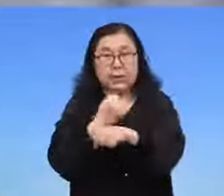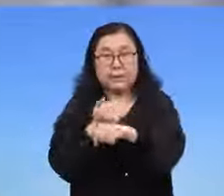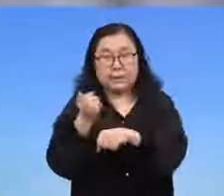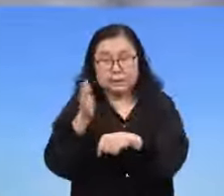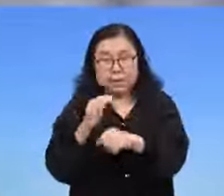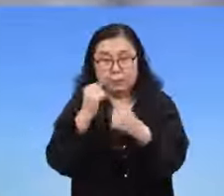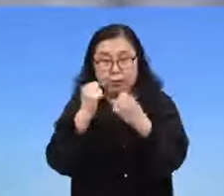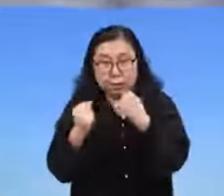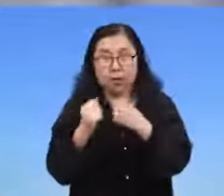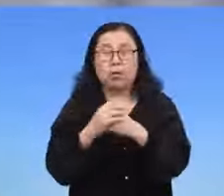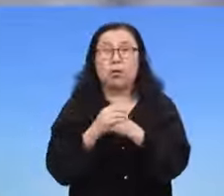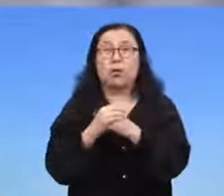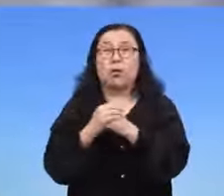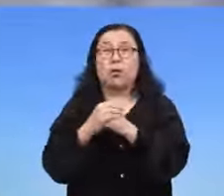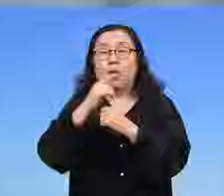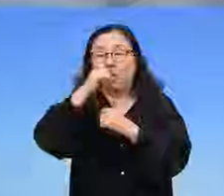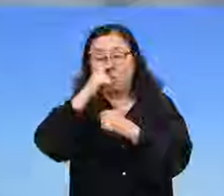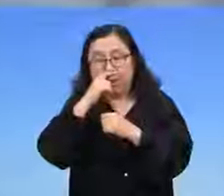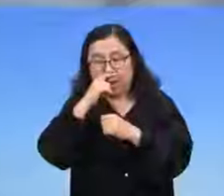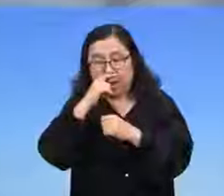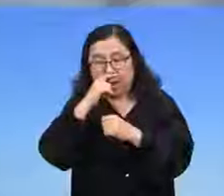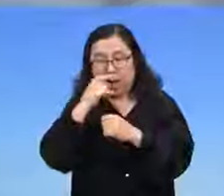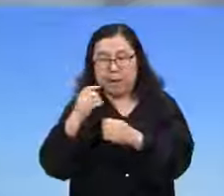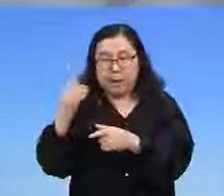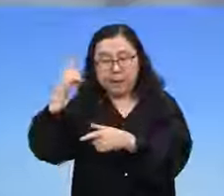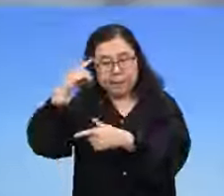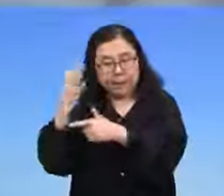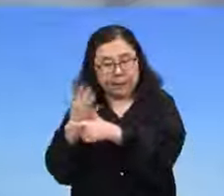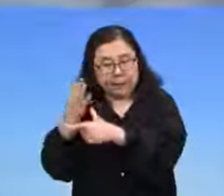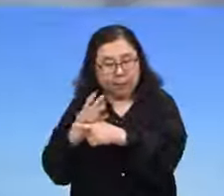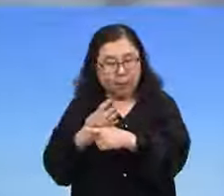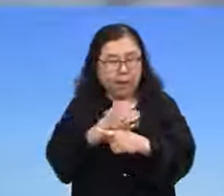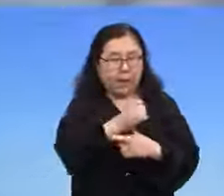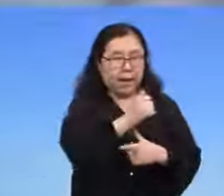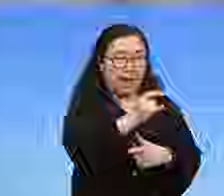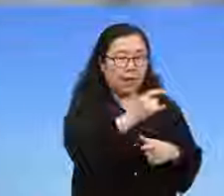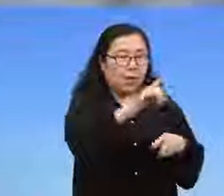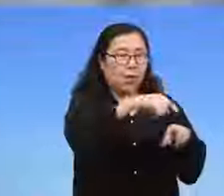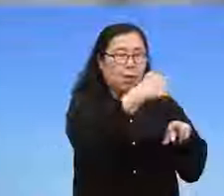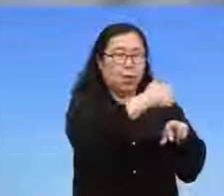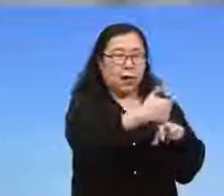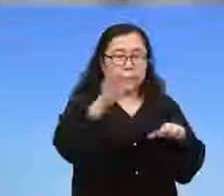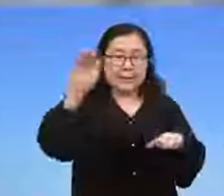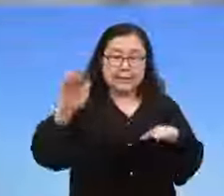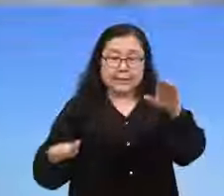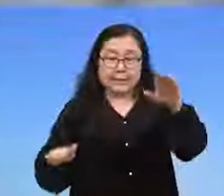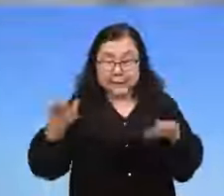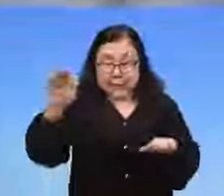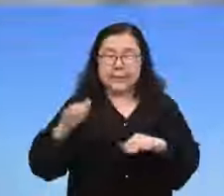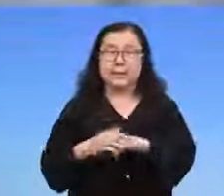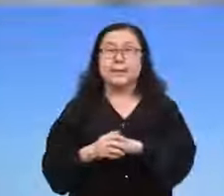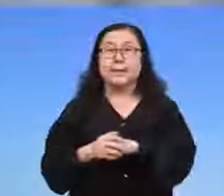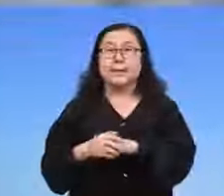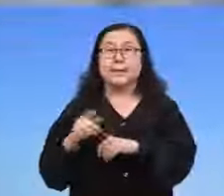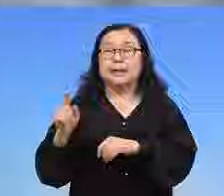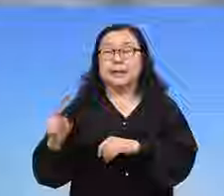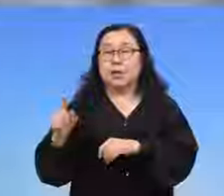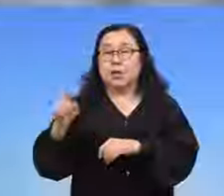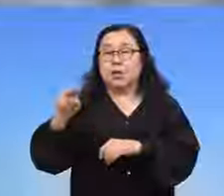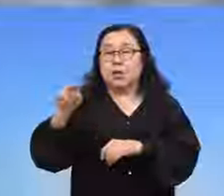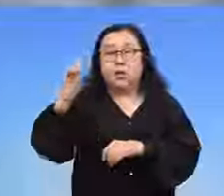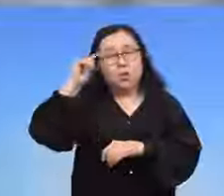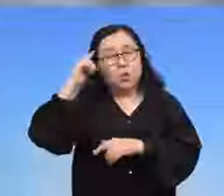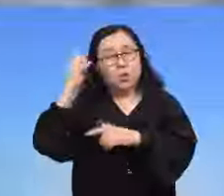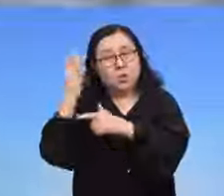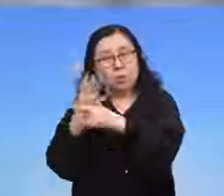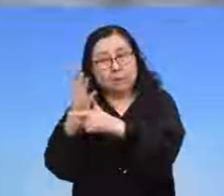거 사실이지만, 그러나 동방박사들과 헤롯 왕의 결정적인 차이는 이 동방박사들은 금방